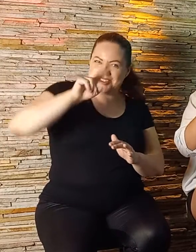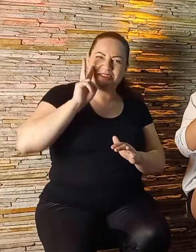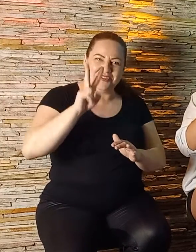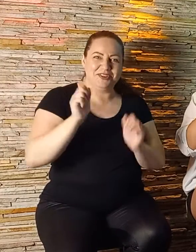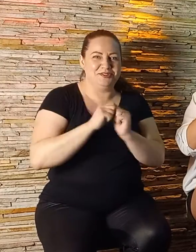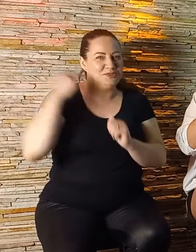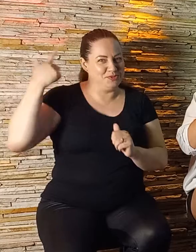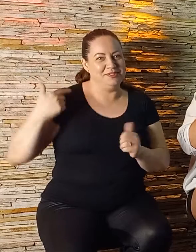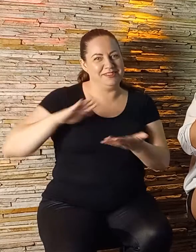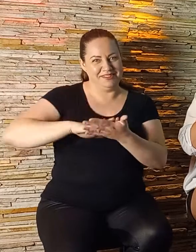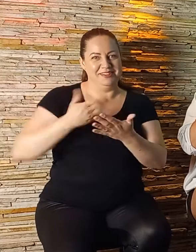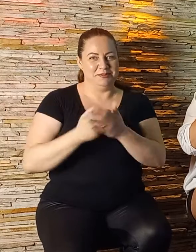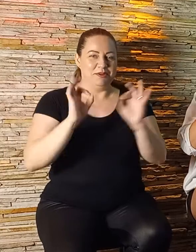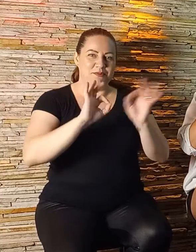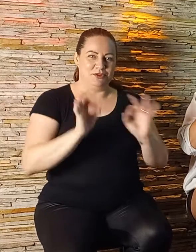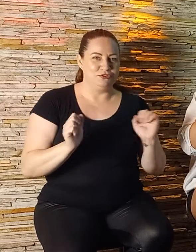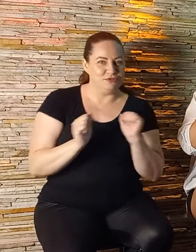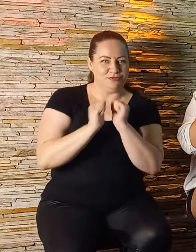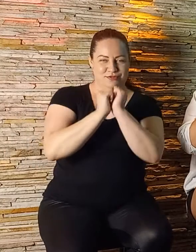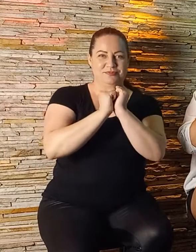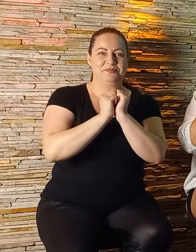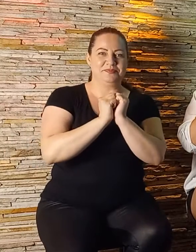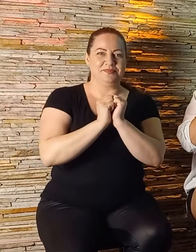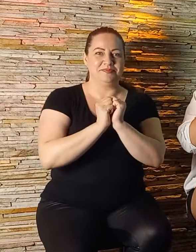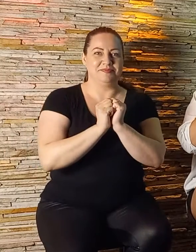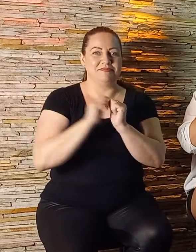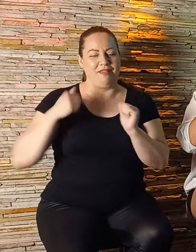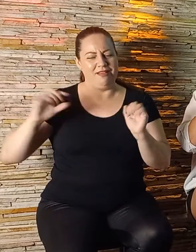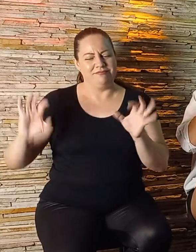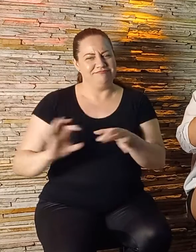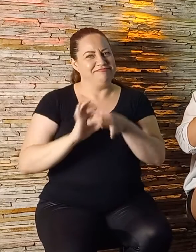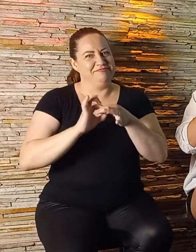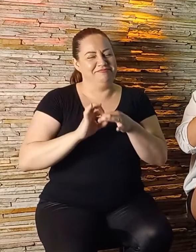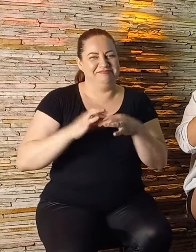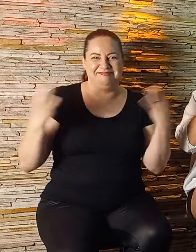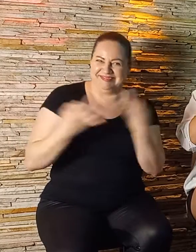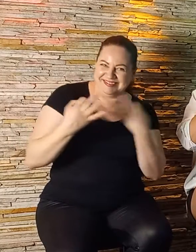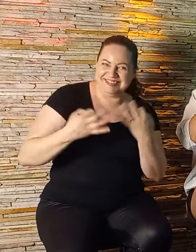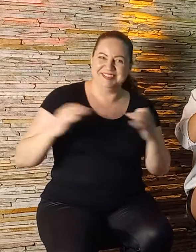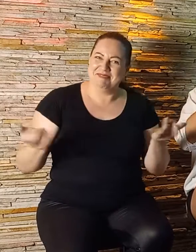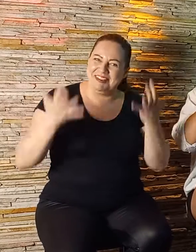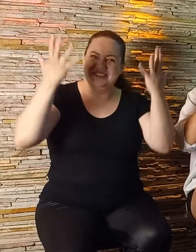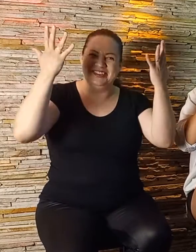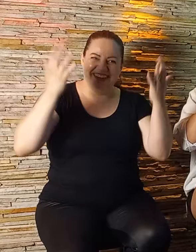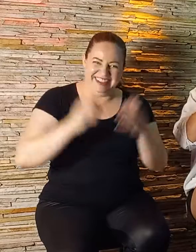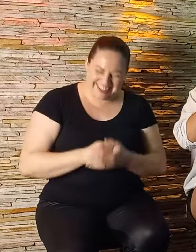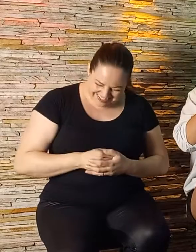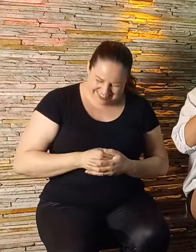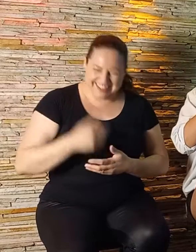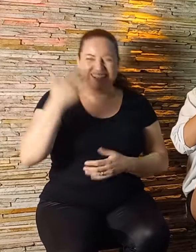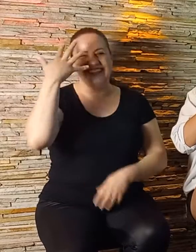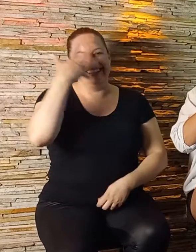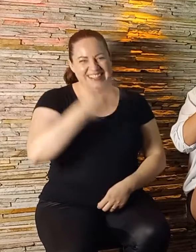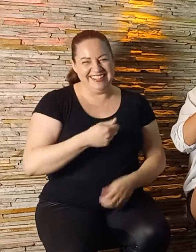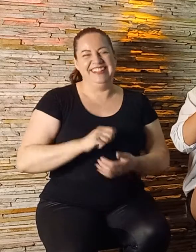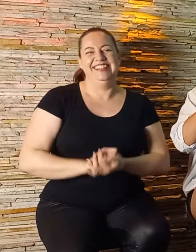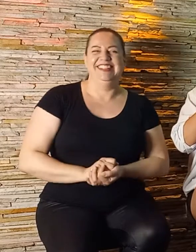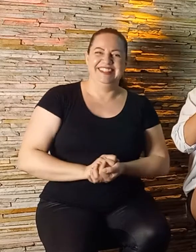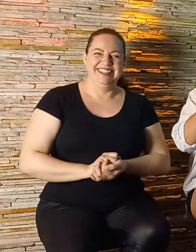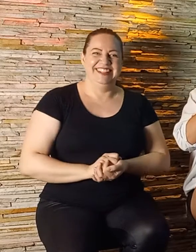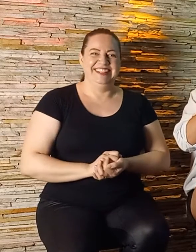ainda vão ver muito aluno junto nos meus projetos tá ela veio para somar é maravilhosa ela é Seccional ela é linda